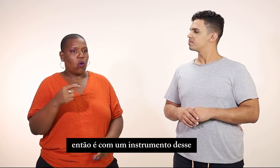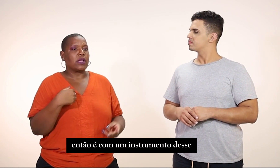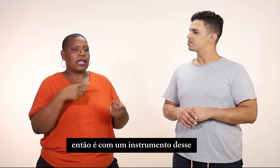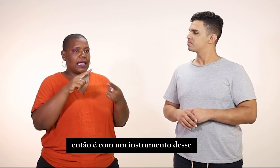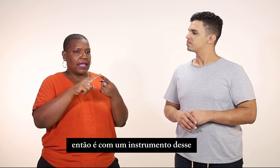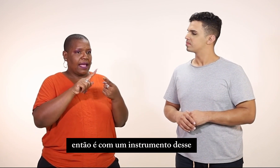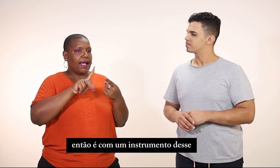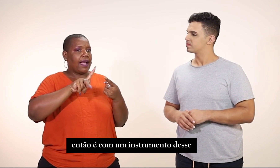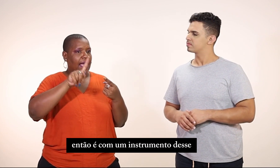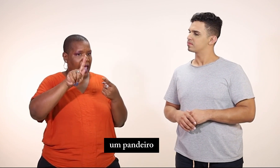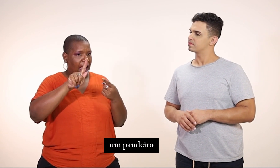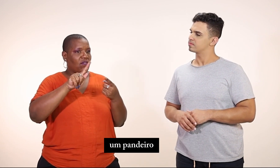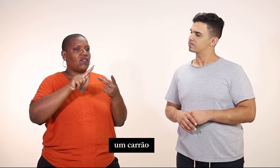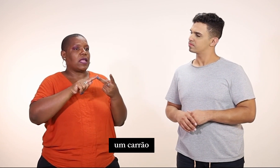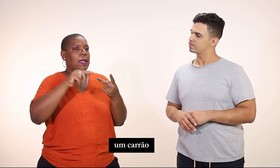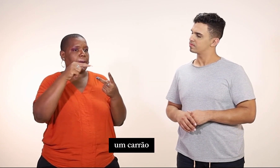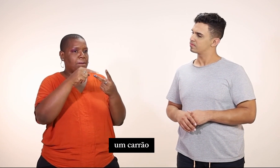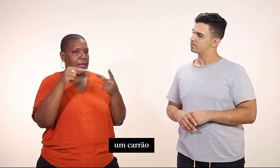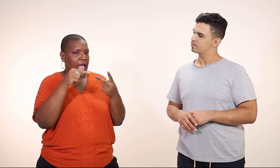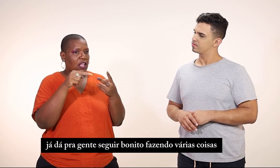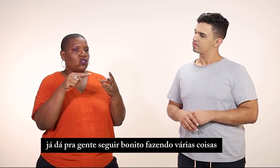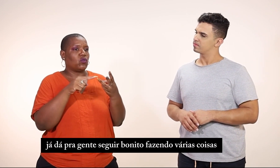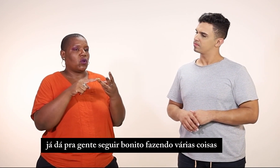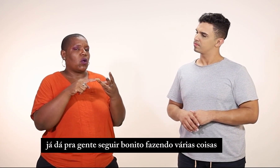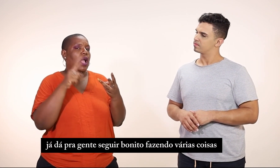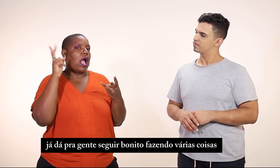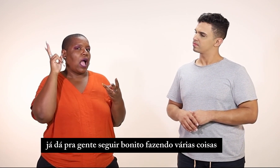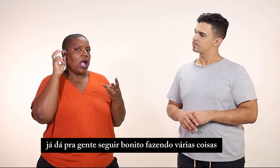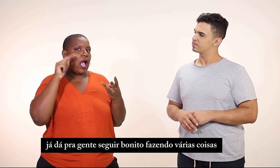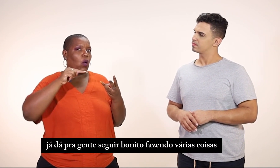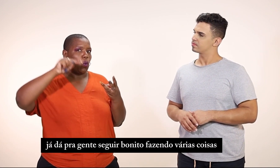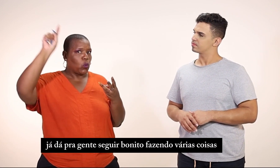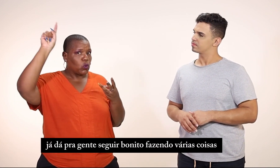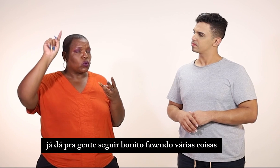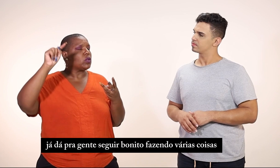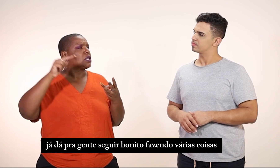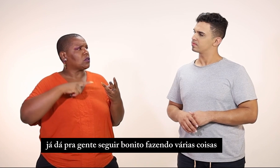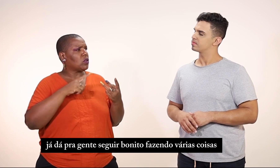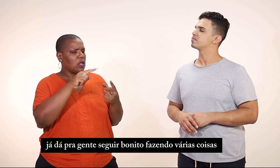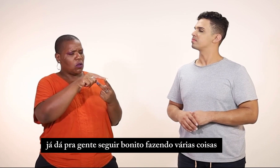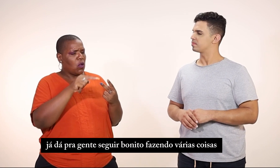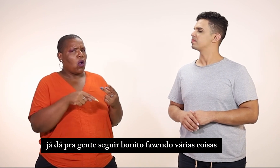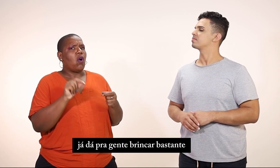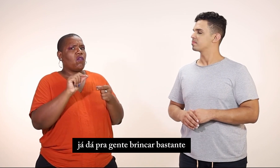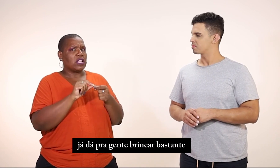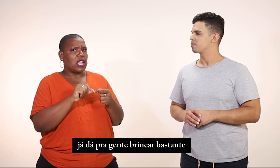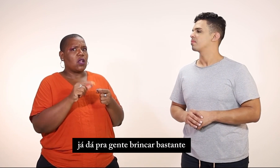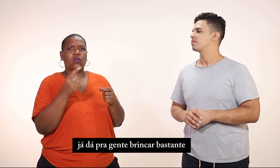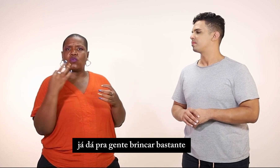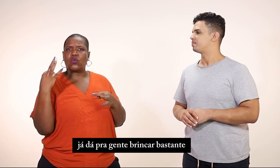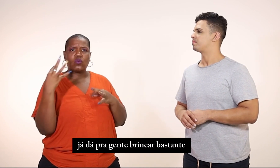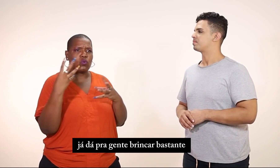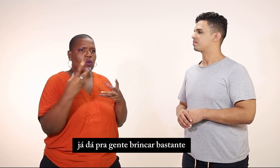um instrumento desse, um pandeiro, um carrom, já dá pra gente seguir bonito, fazendo várias coisas, já dá pra gente brincar